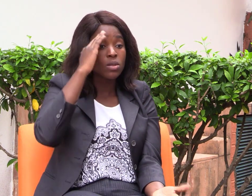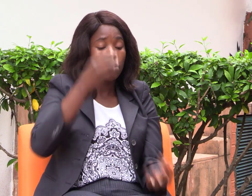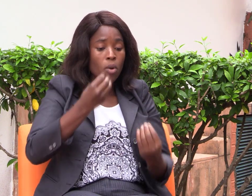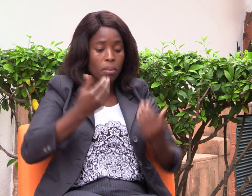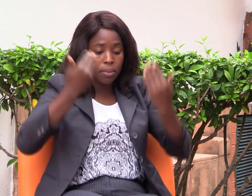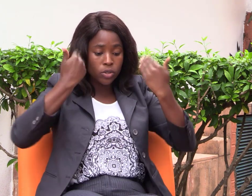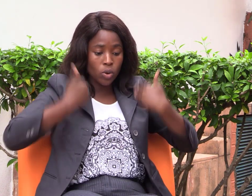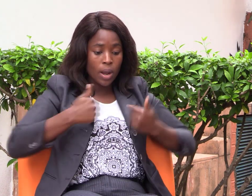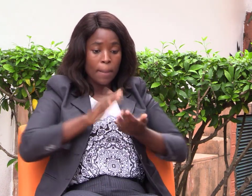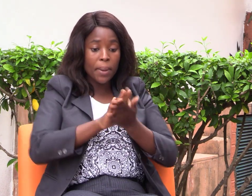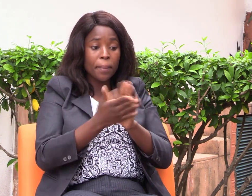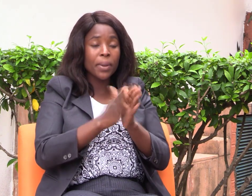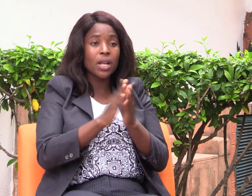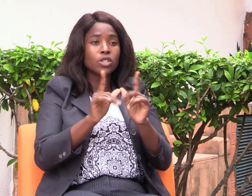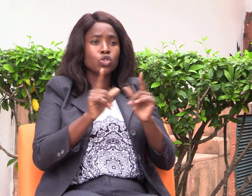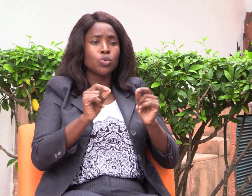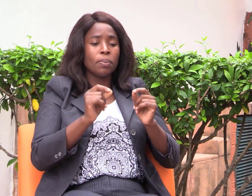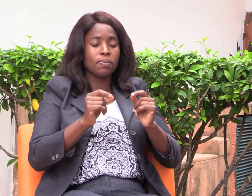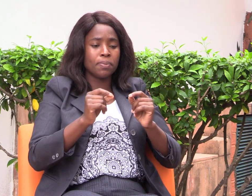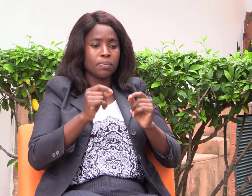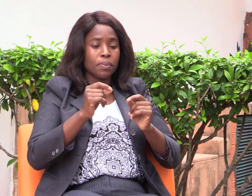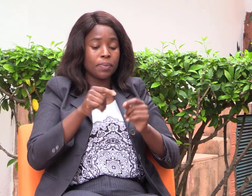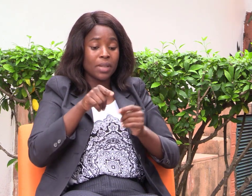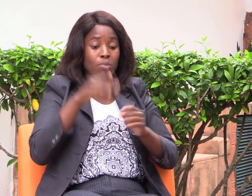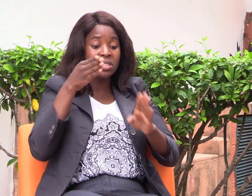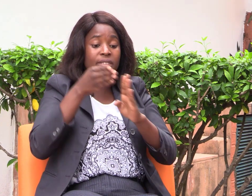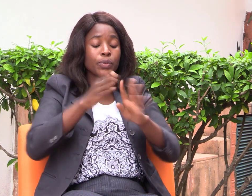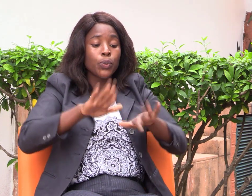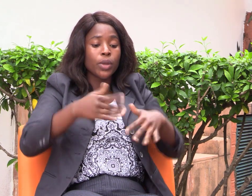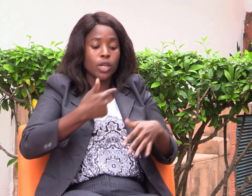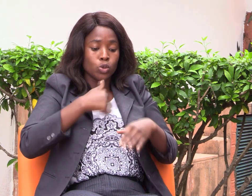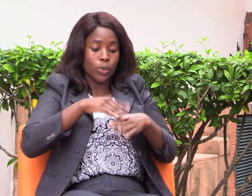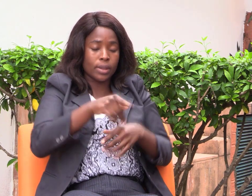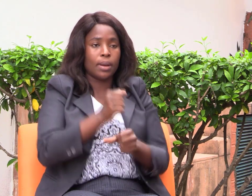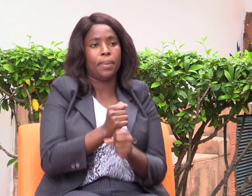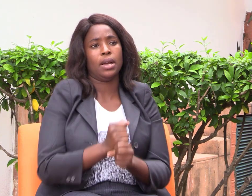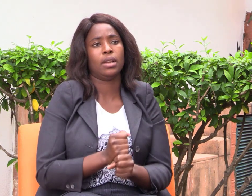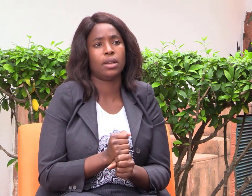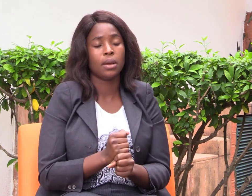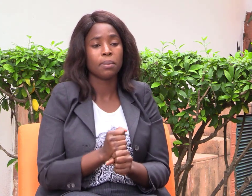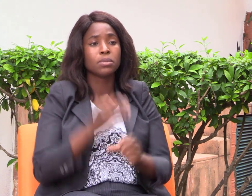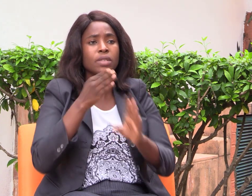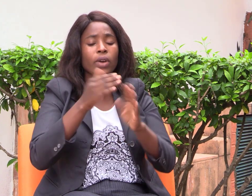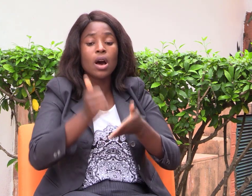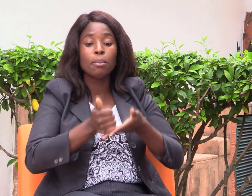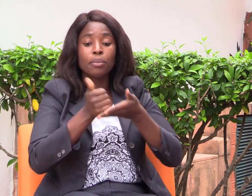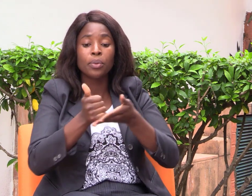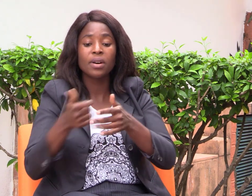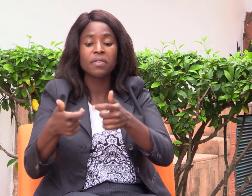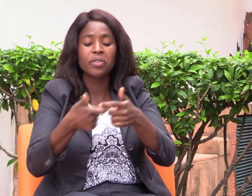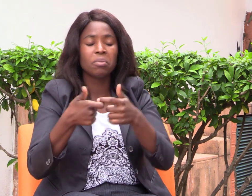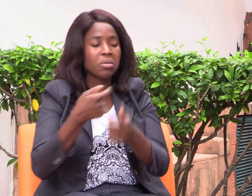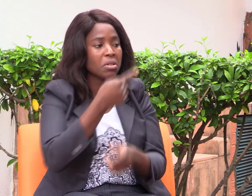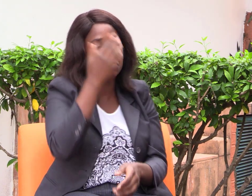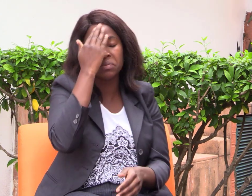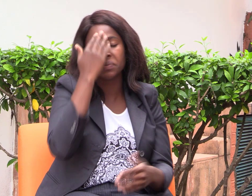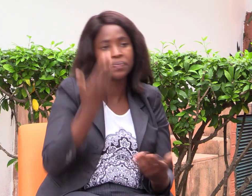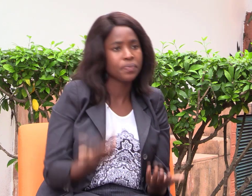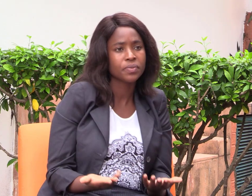lá a tentar fazer um negócio e alguém aparece e ri-se daquela oportunidade que a pessoa viu